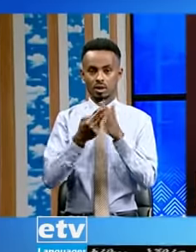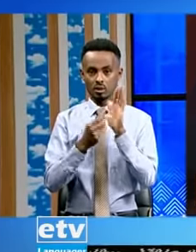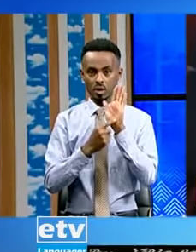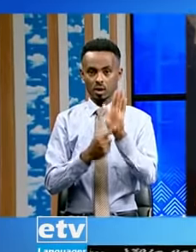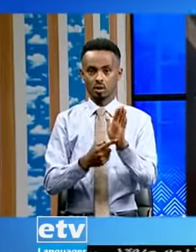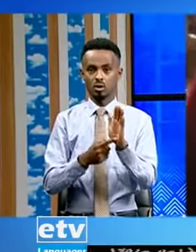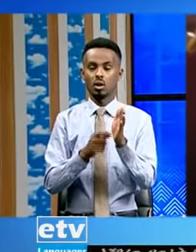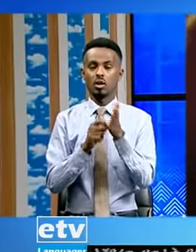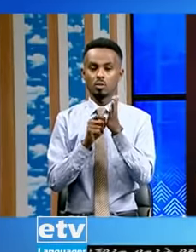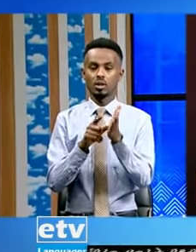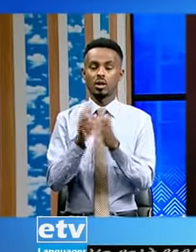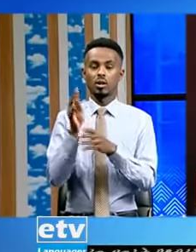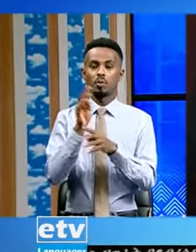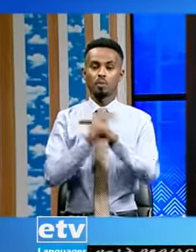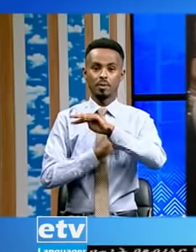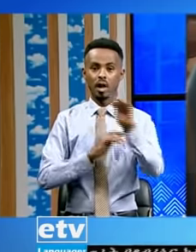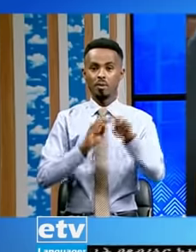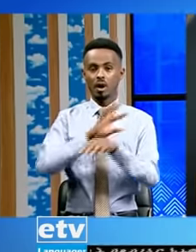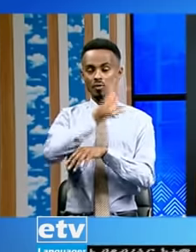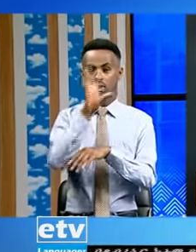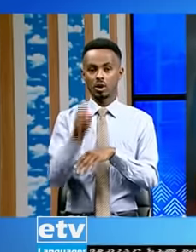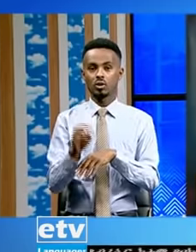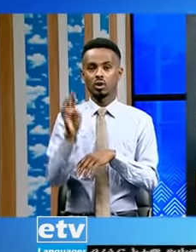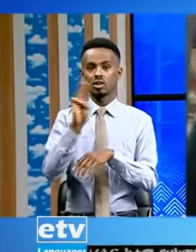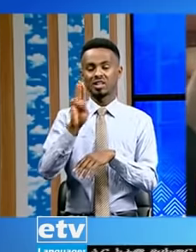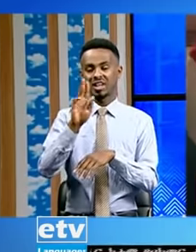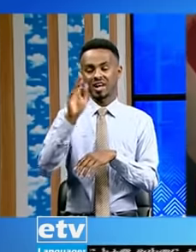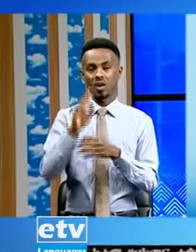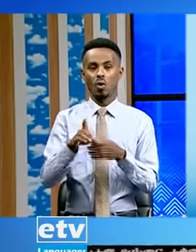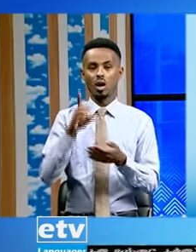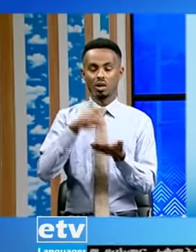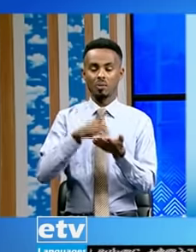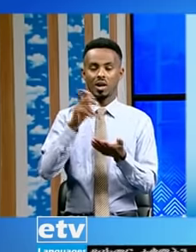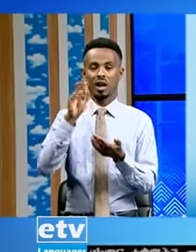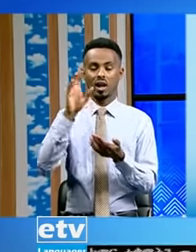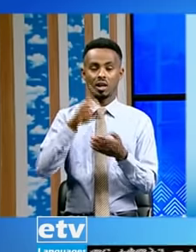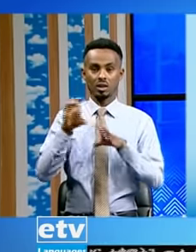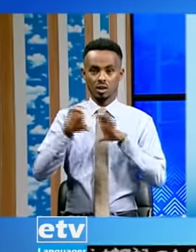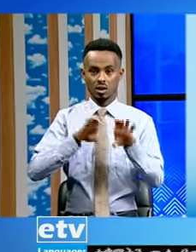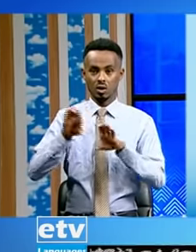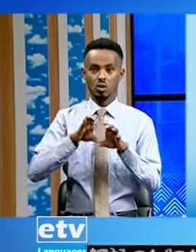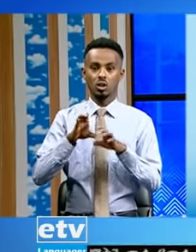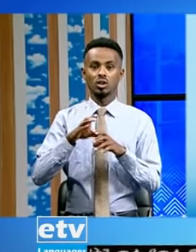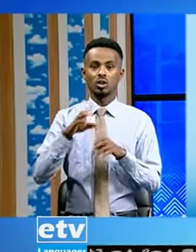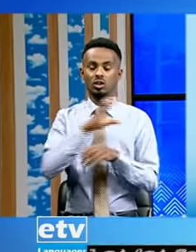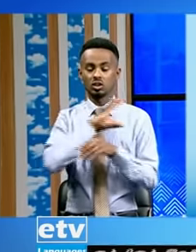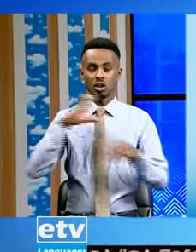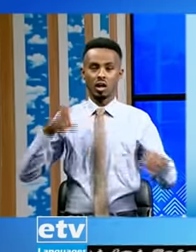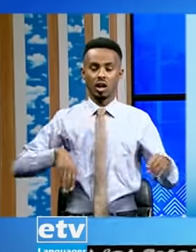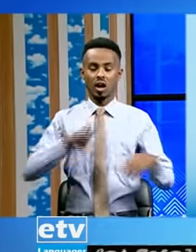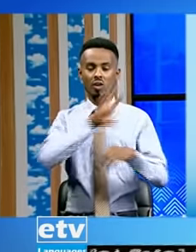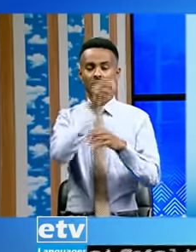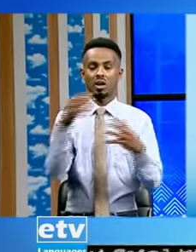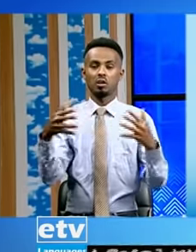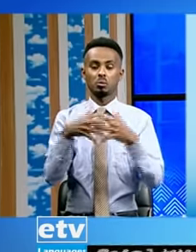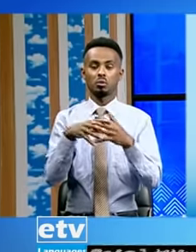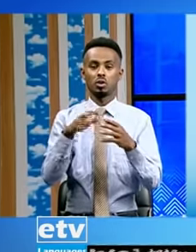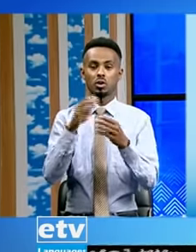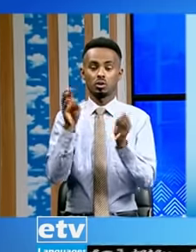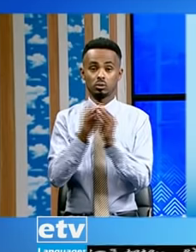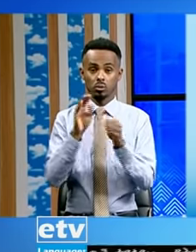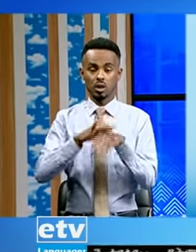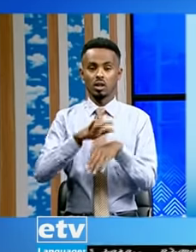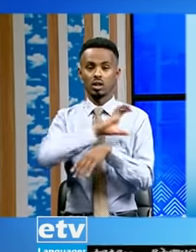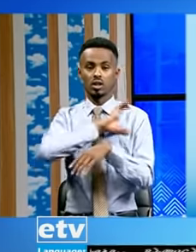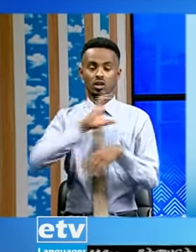የተመለከተው። ላብነትም በምዕራብ አፍሪካዊቷ ሴኔጋል ዋና ከተማ ዳካር የተካሄደው የቻይና አፍሪካ የትብብር ፎረም ላይ